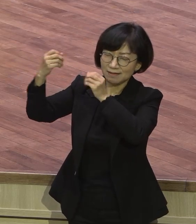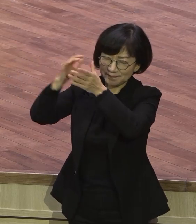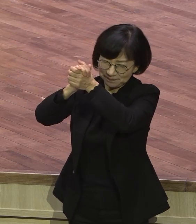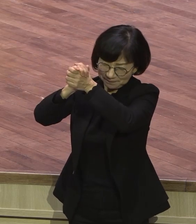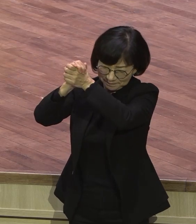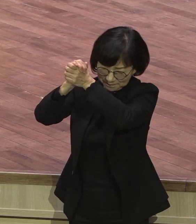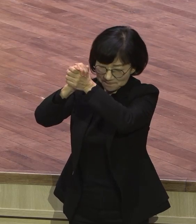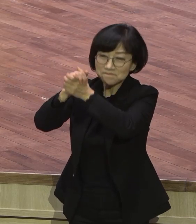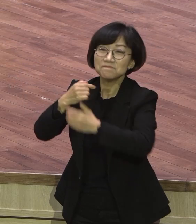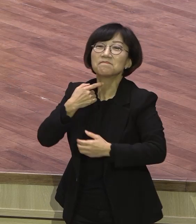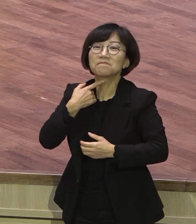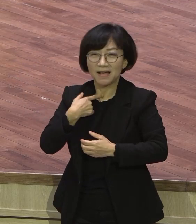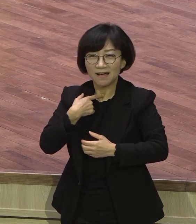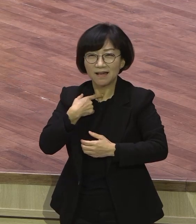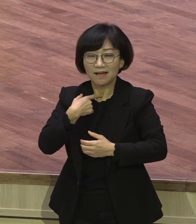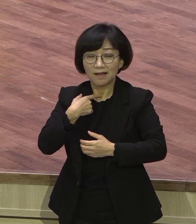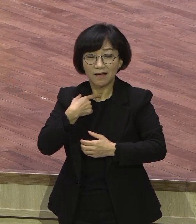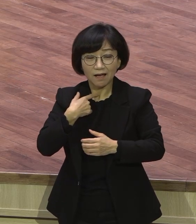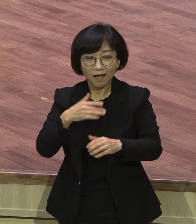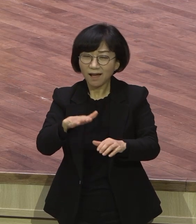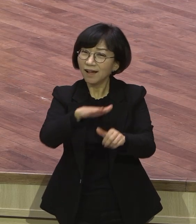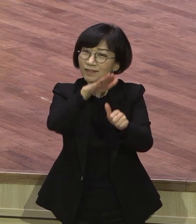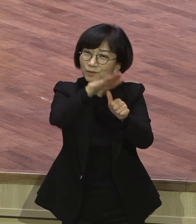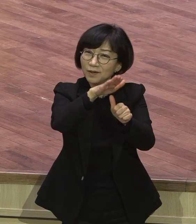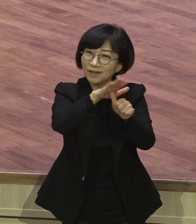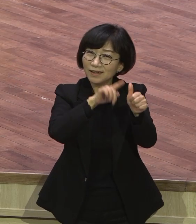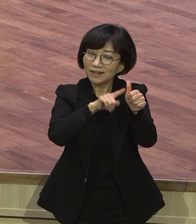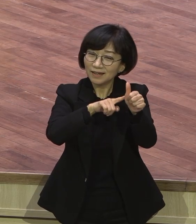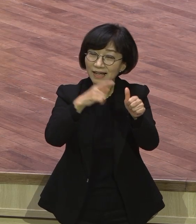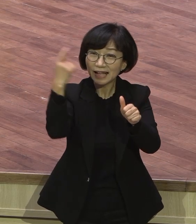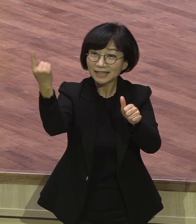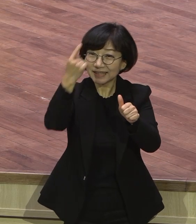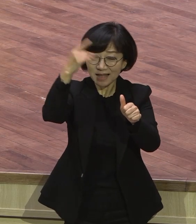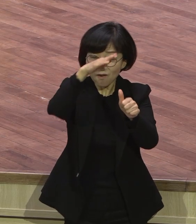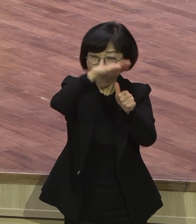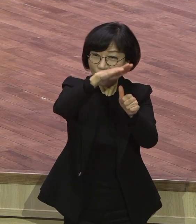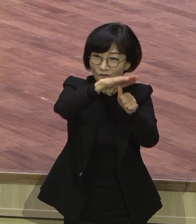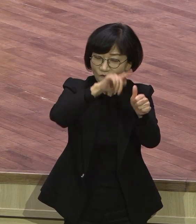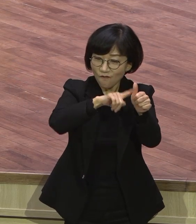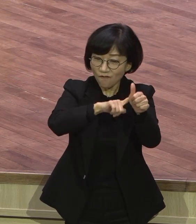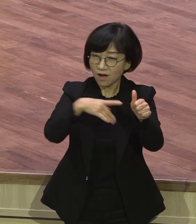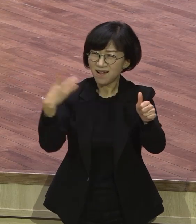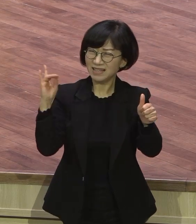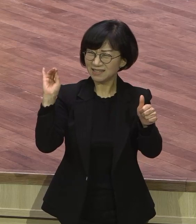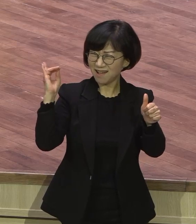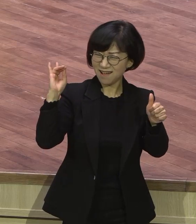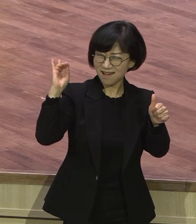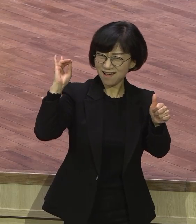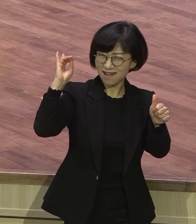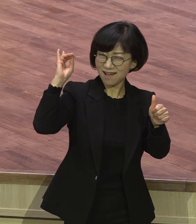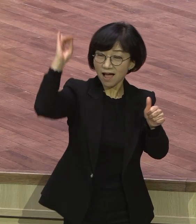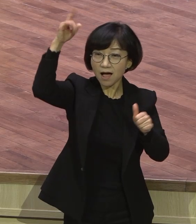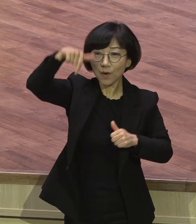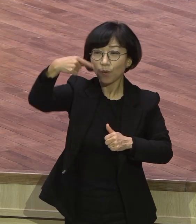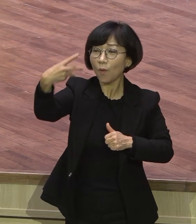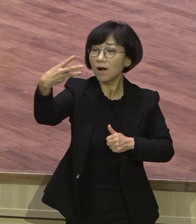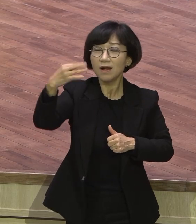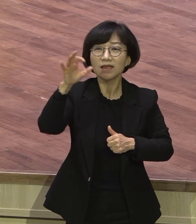거예요 어린 소년이 말이에요 어마어마한 꼴리아 장군 앞에 어떻게 나갈 수 했어요